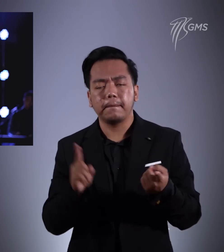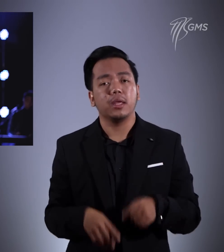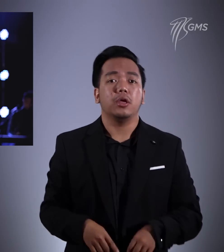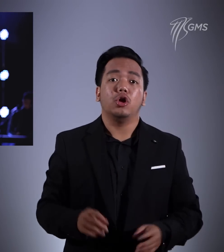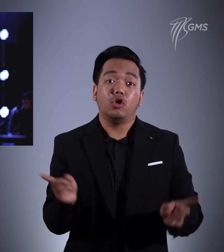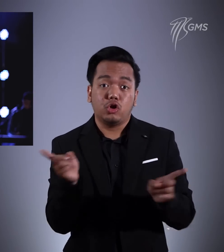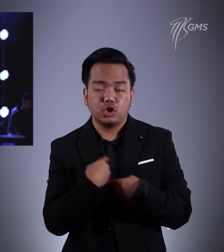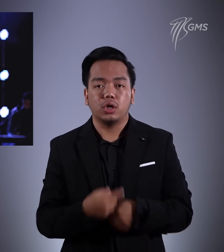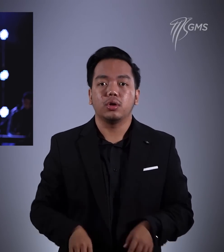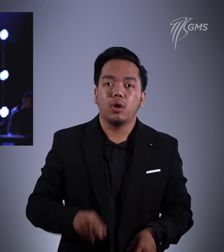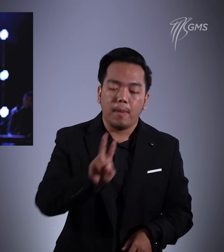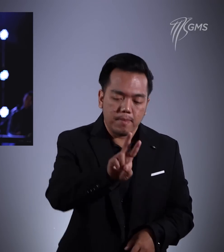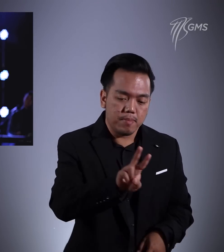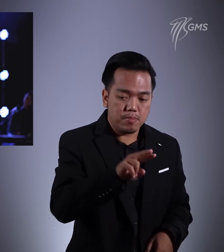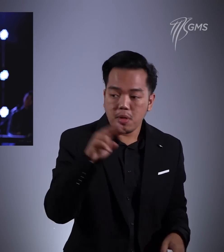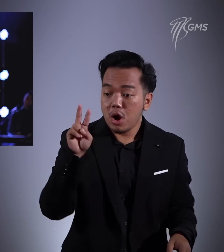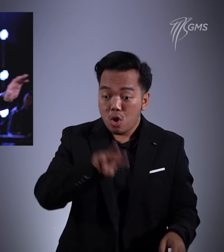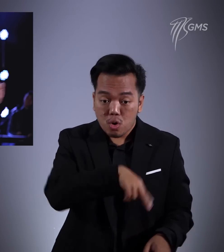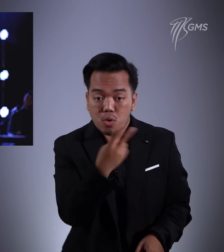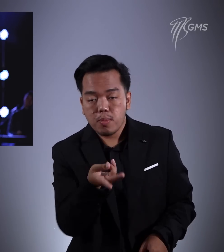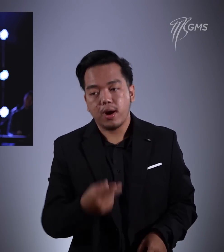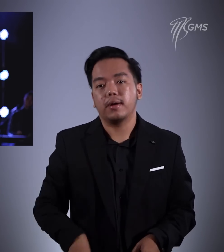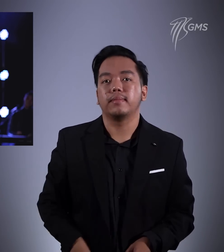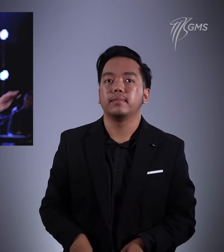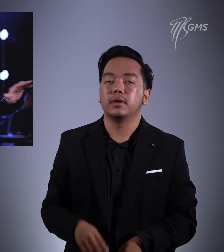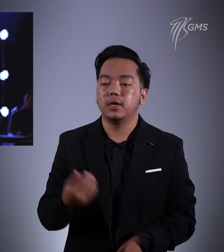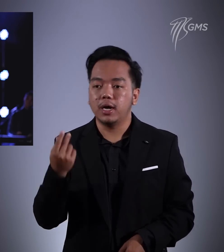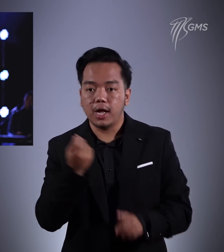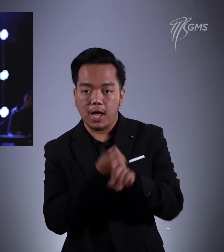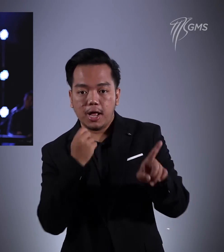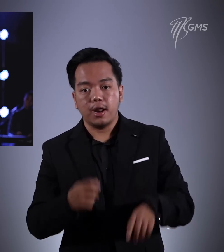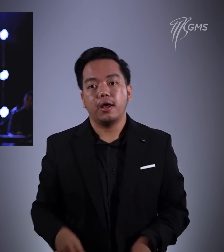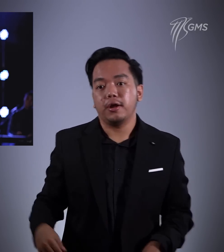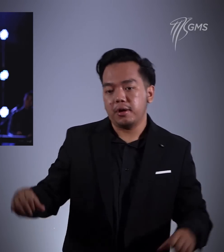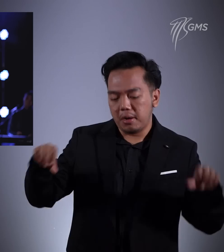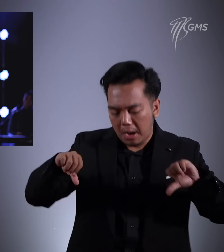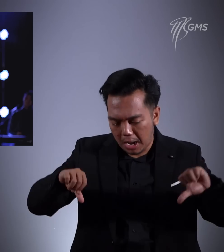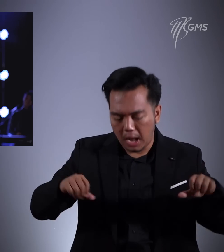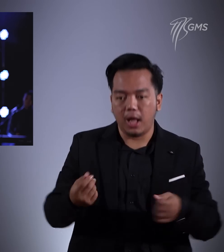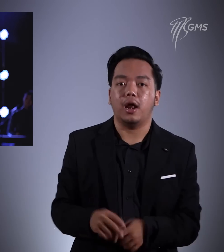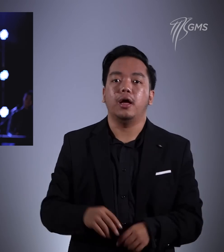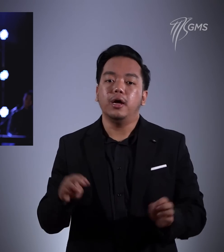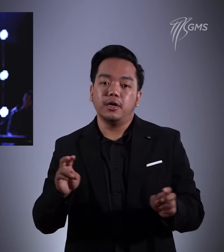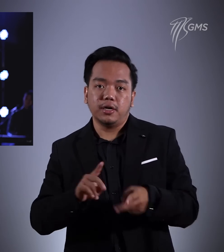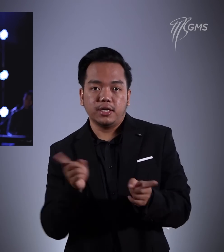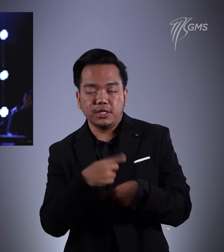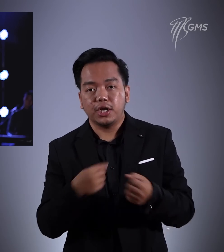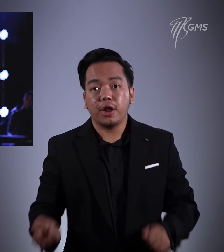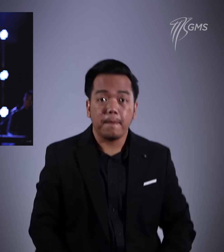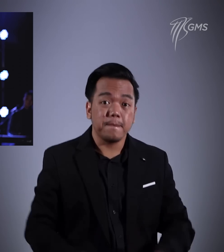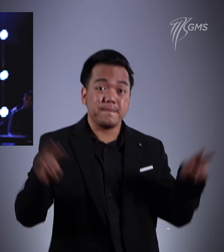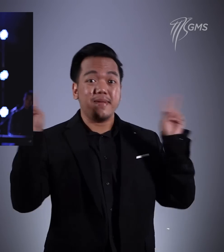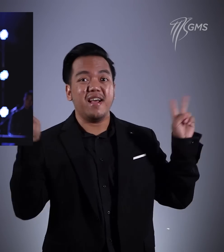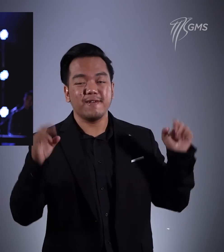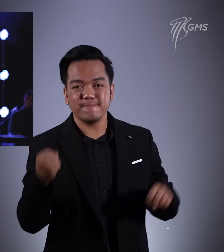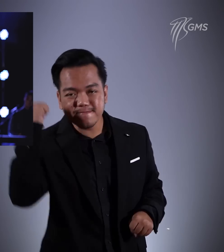terjadi perubahan arah 180 derajat. Dari defeat to victory, dari kekalahan pada kemenangan. Hidupkanlah aku dalam lintasan tahun. Kemenangan